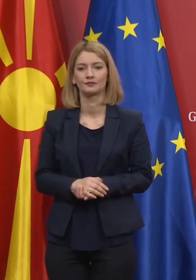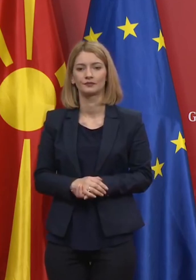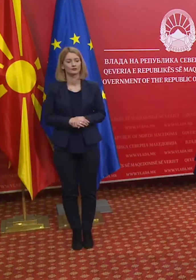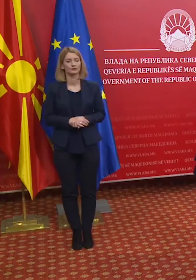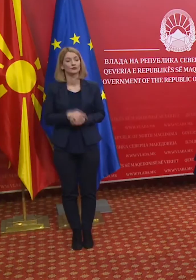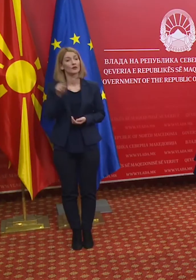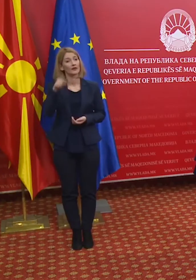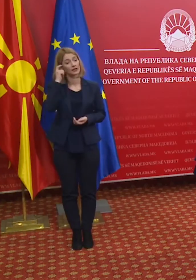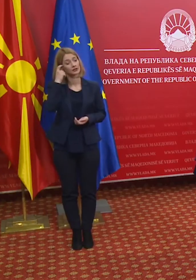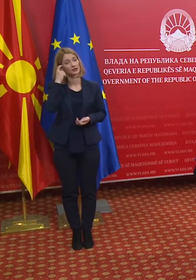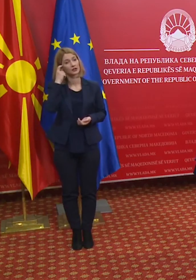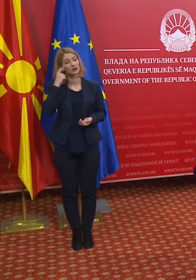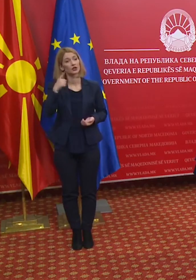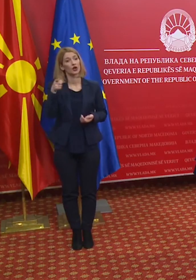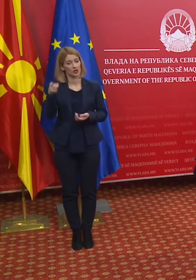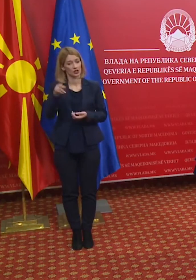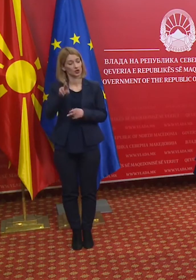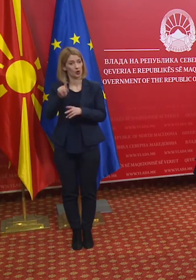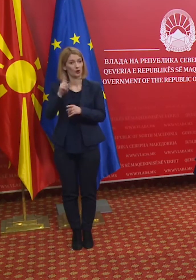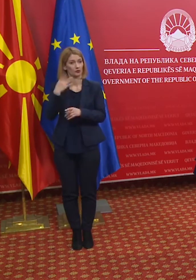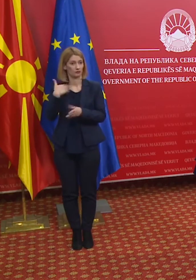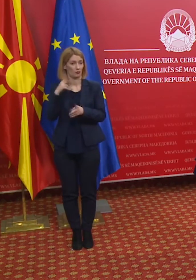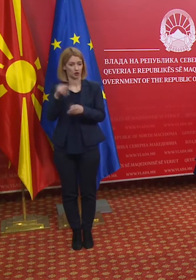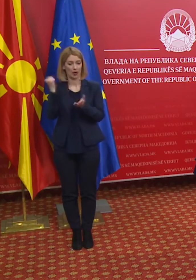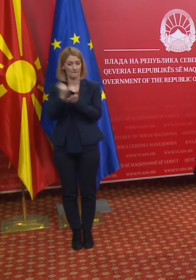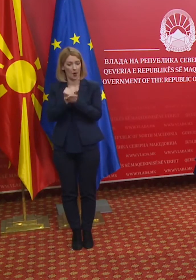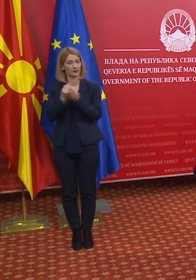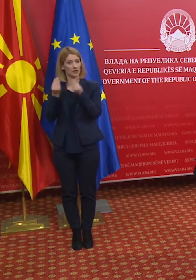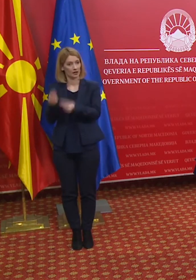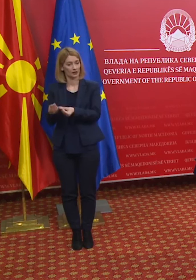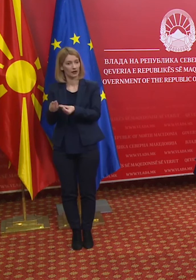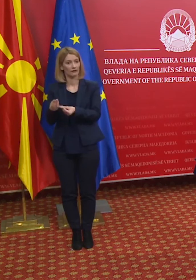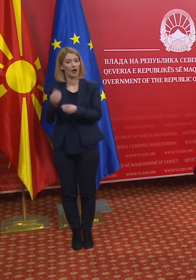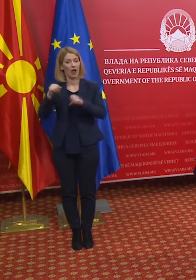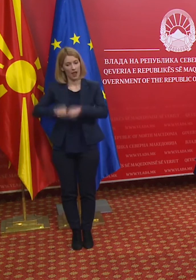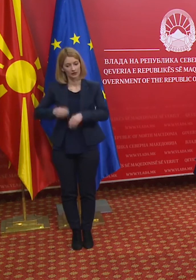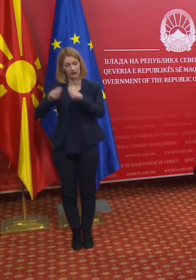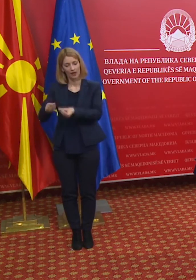Тоа значи дека нив им следува исто така да добијат потврда од кај работодавачот да